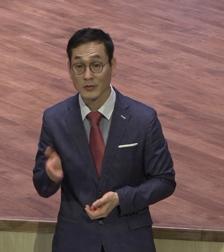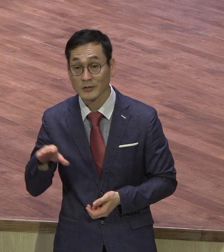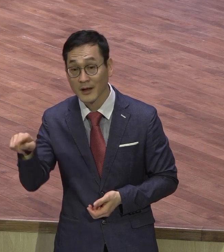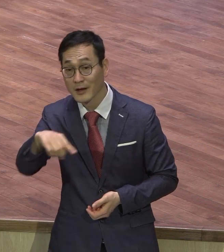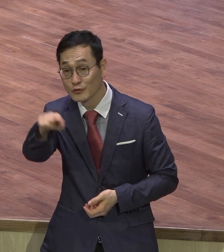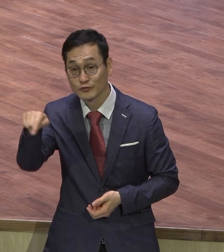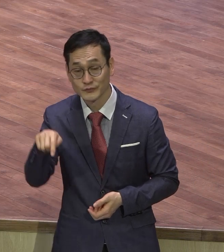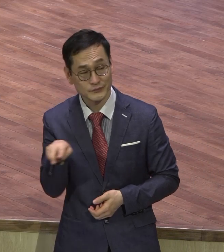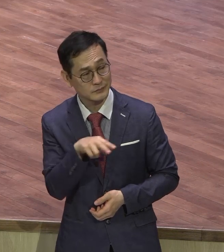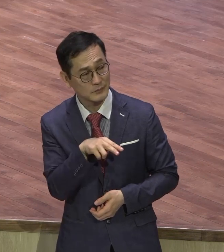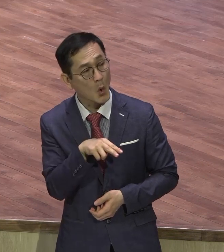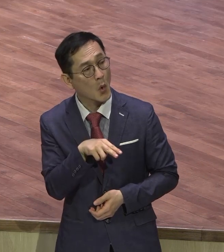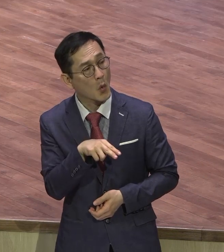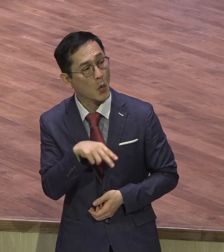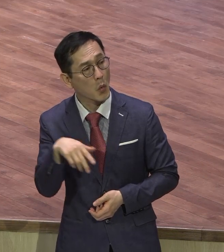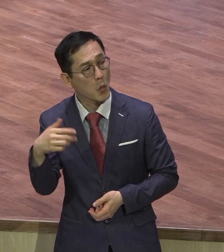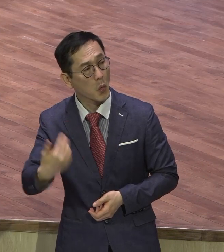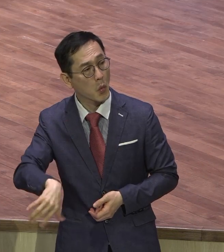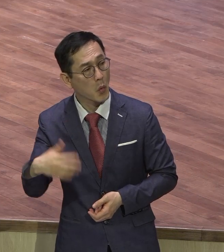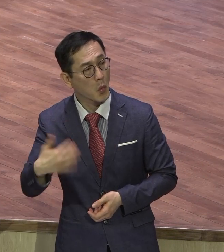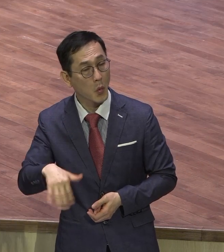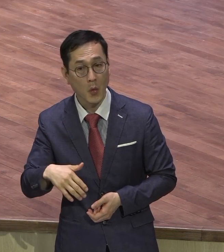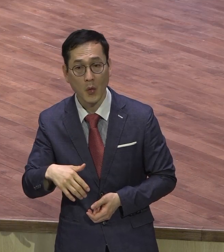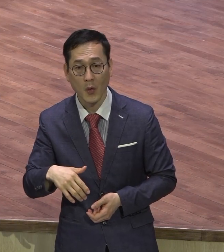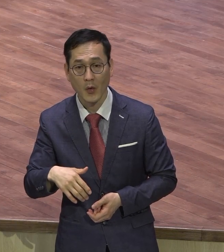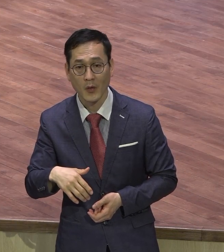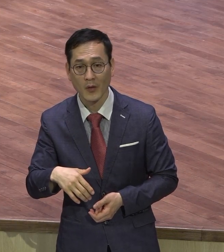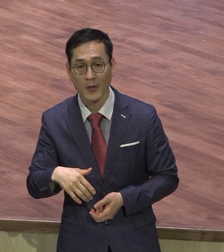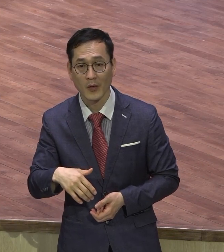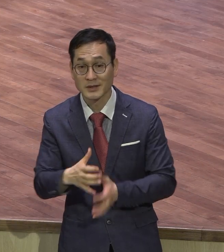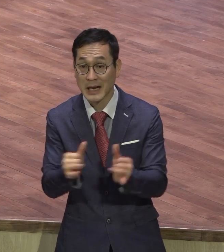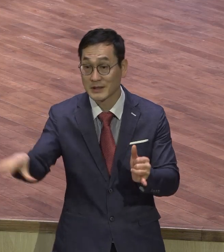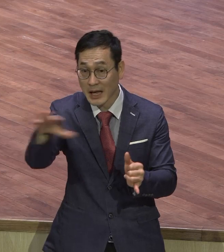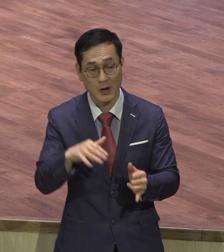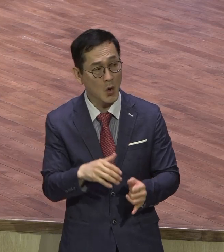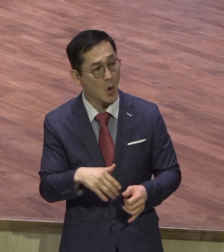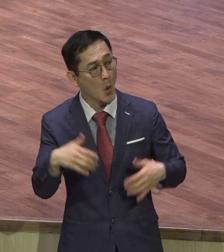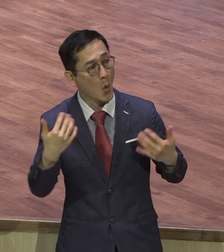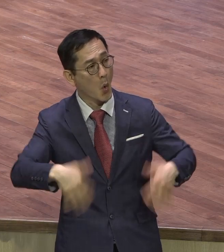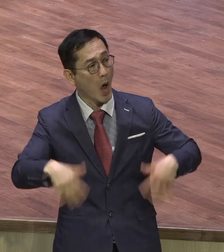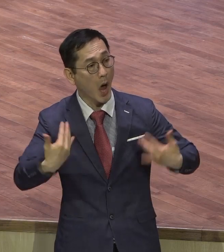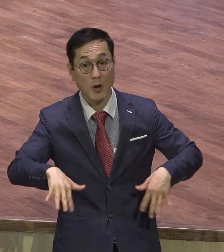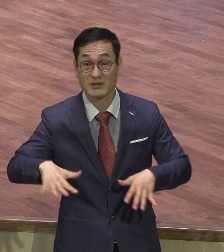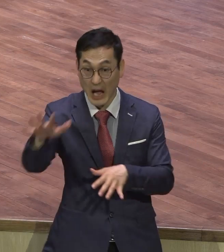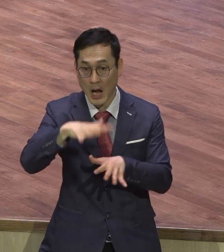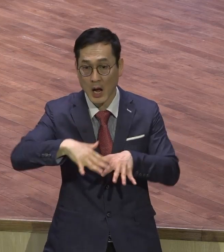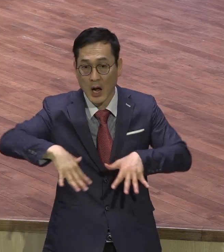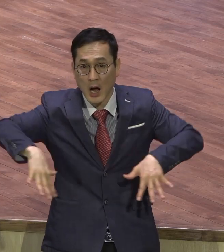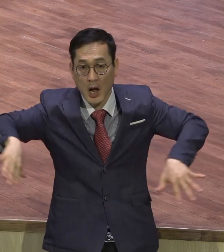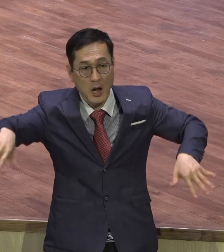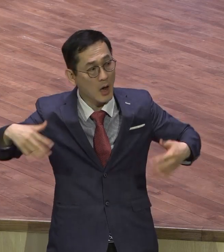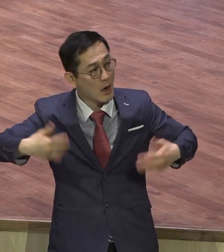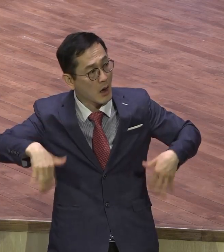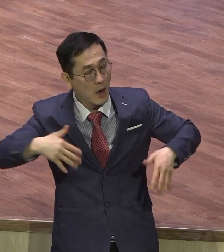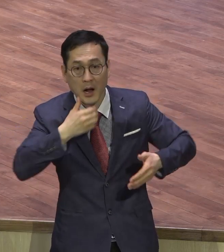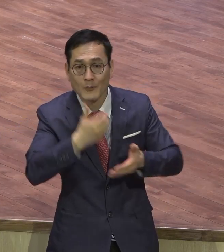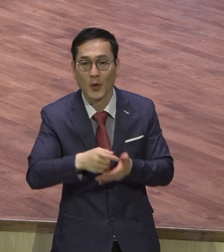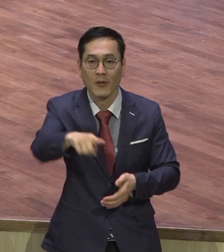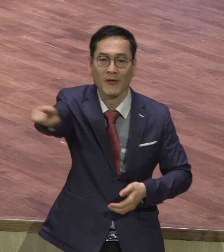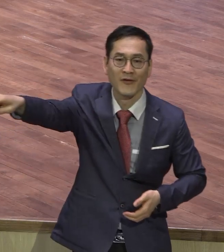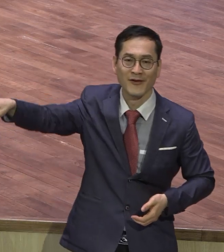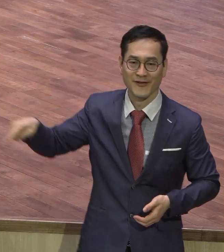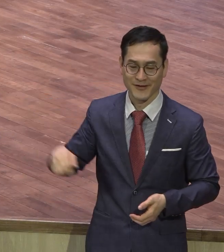야 이러더라니까요. 불신에서 감동받는 모습. 이 공항에서 보면요, 막 사람들이 기다리잖아요. 그 벽에